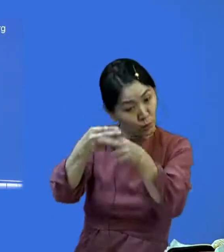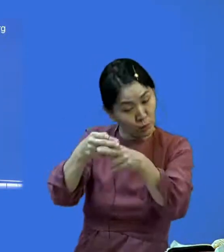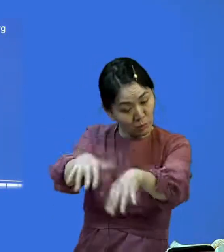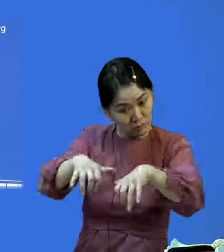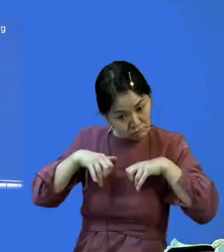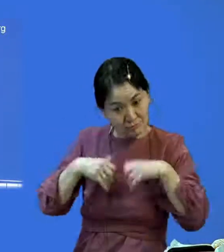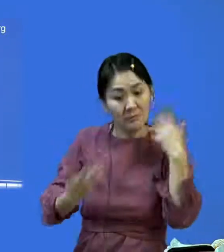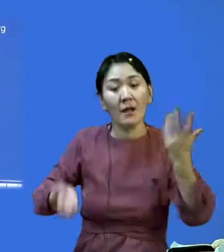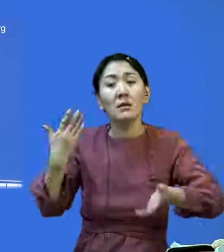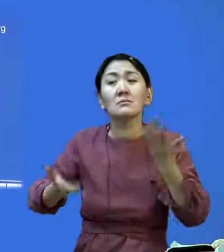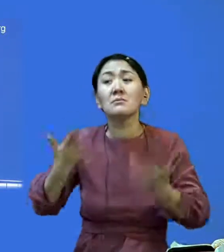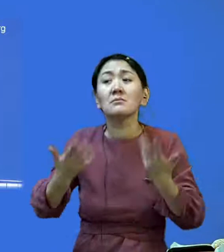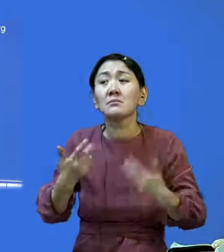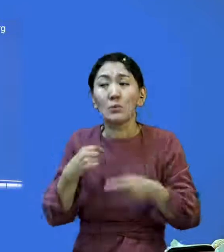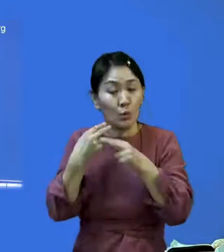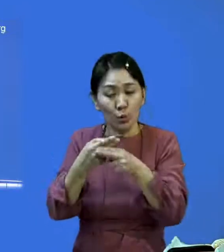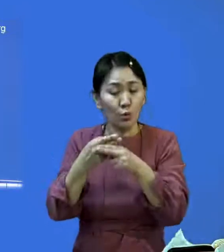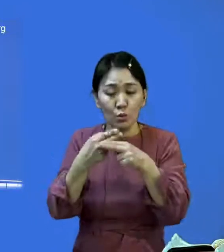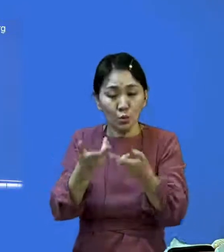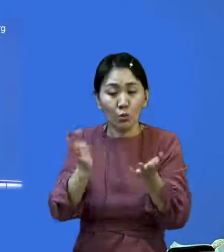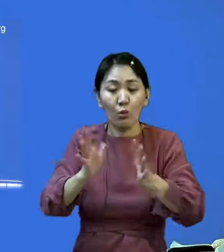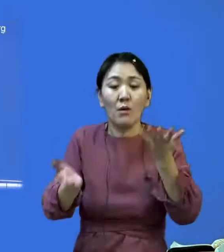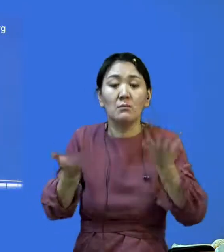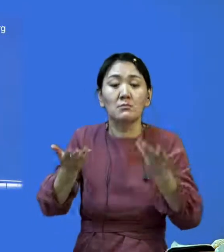гэж юу гэсэн?